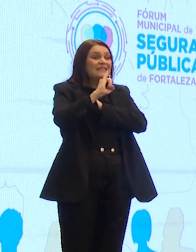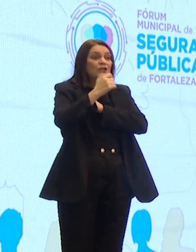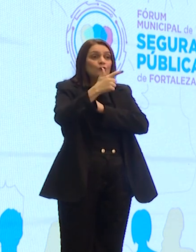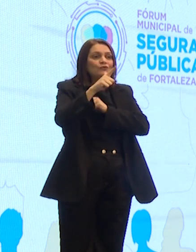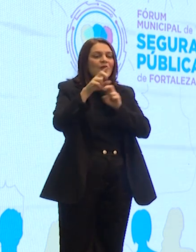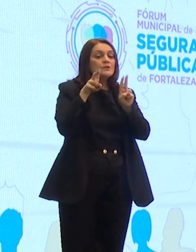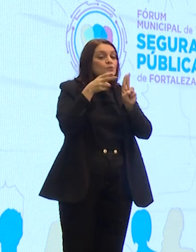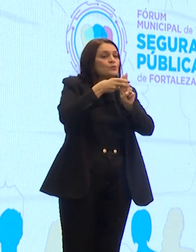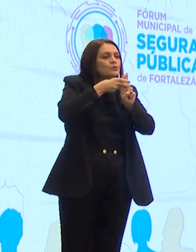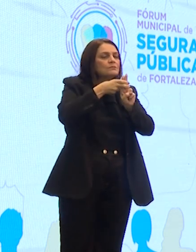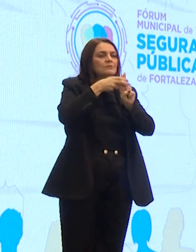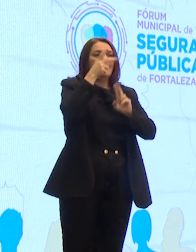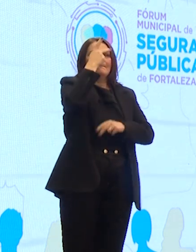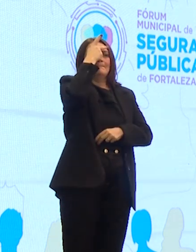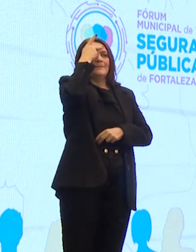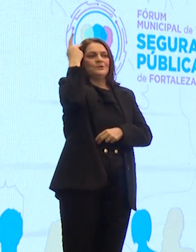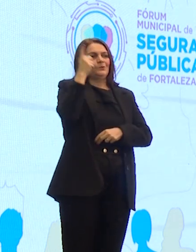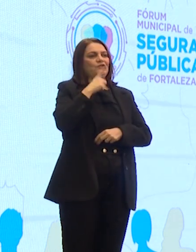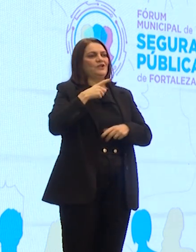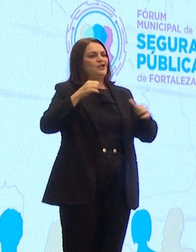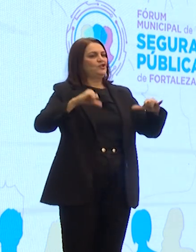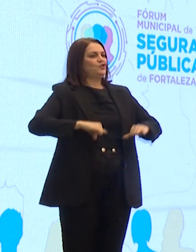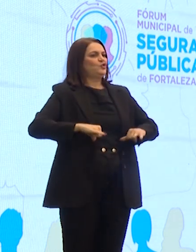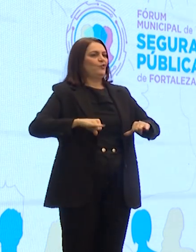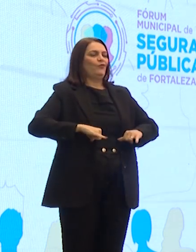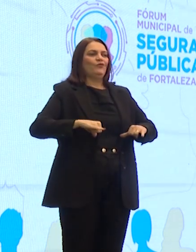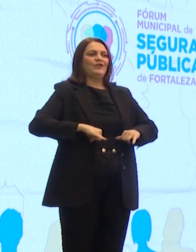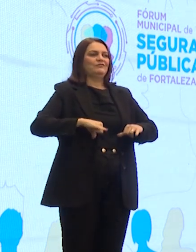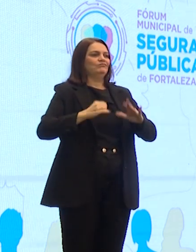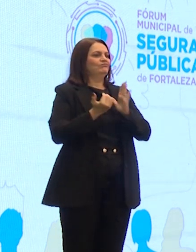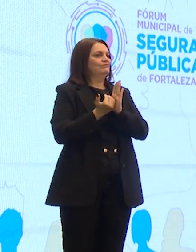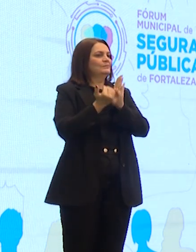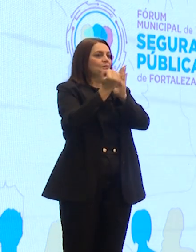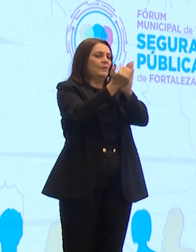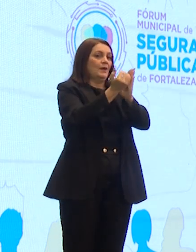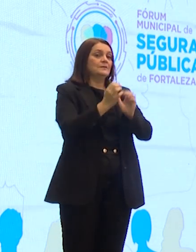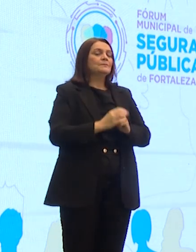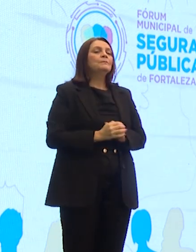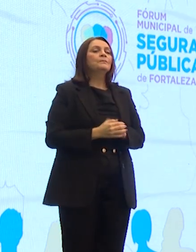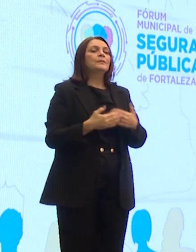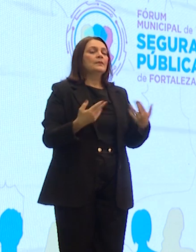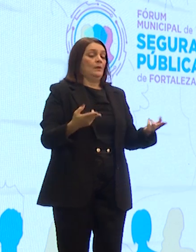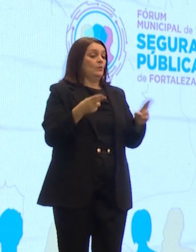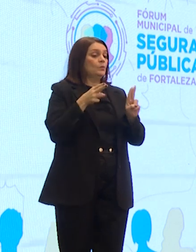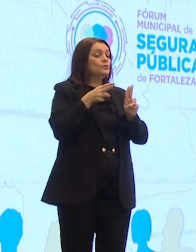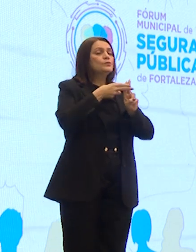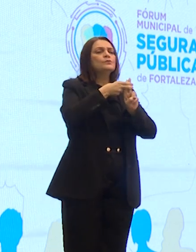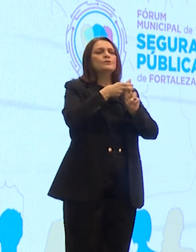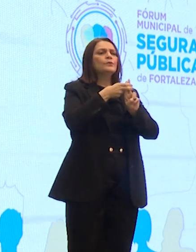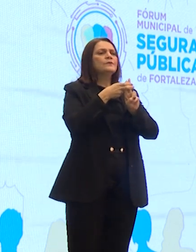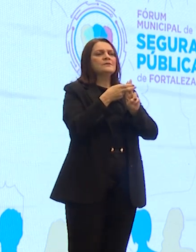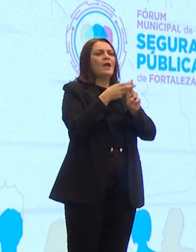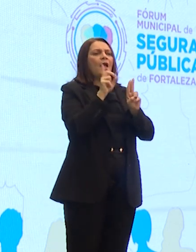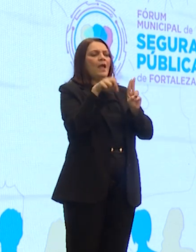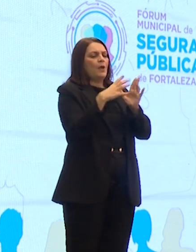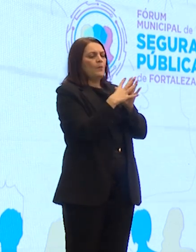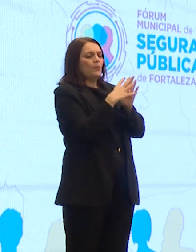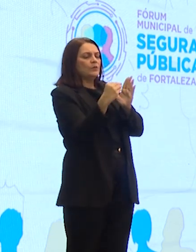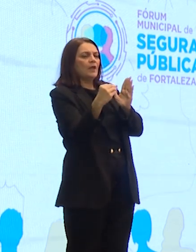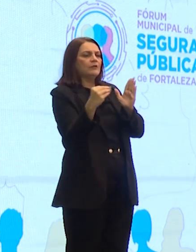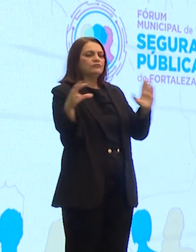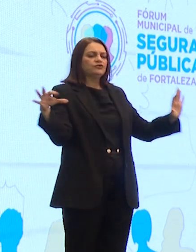mais. O SUS é esse exemplo de articulação entre governo federal,